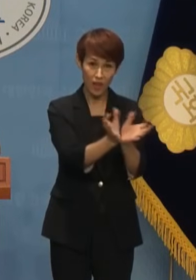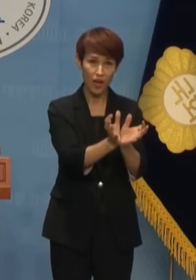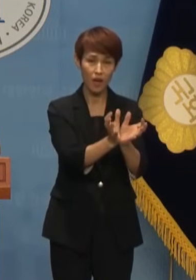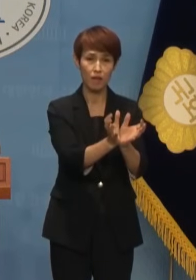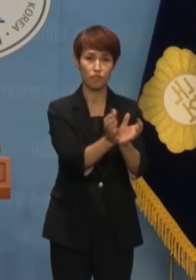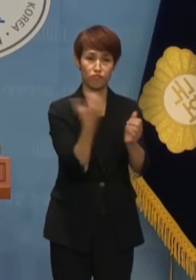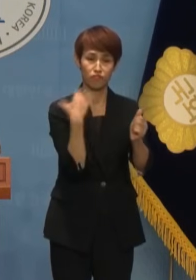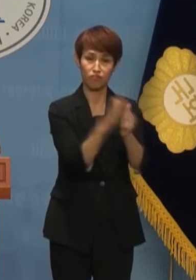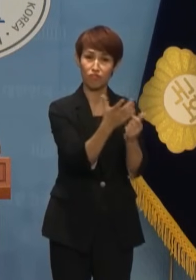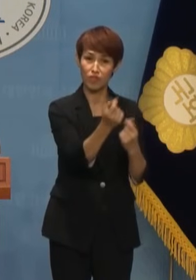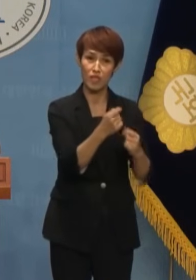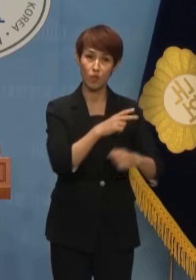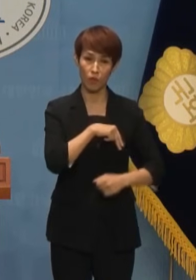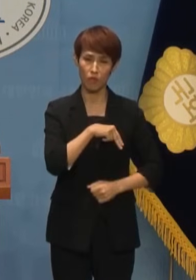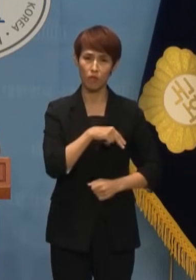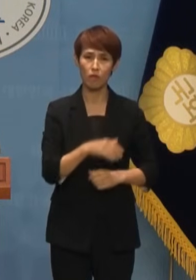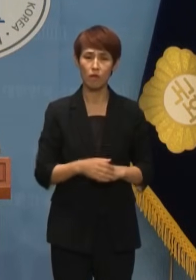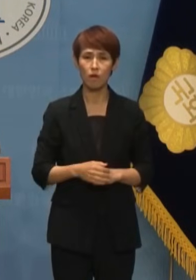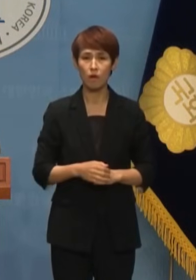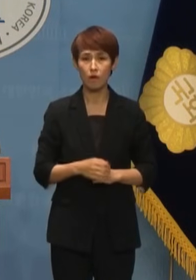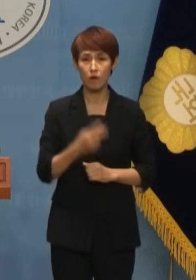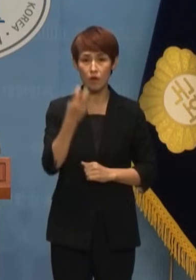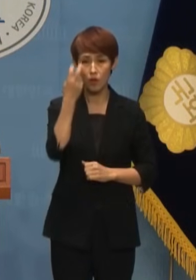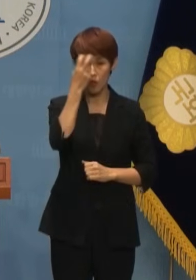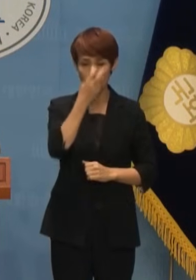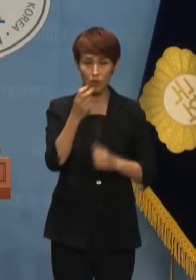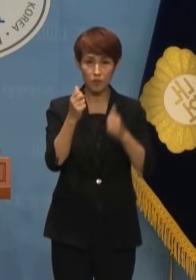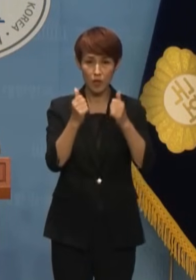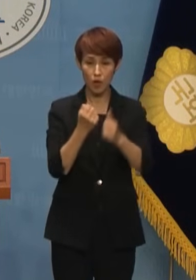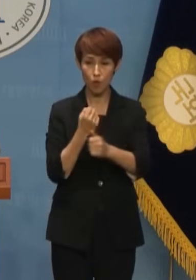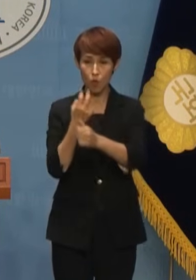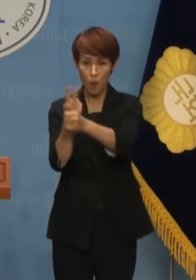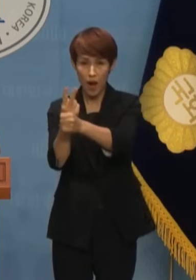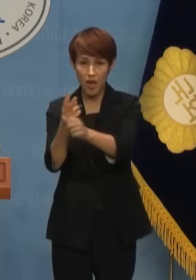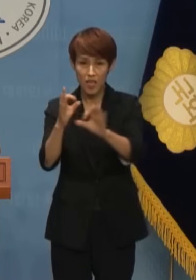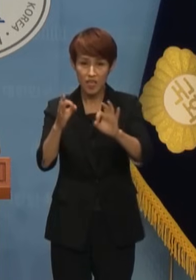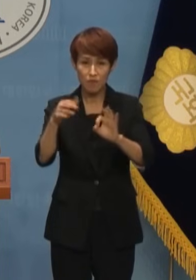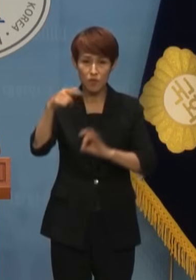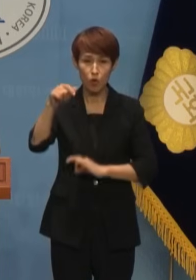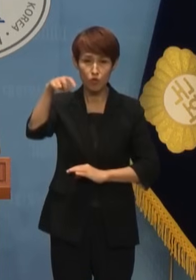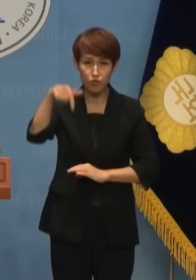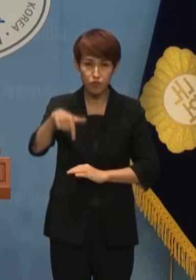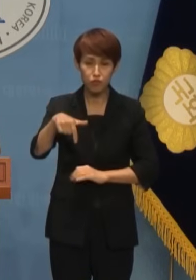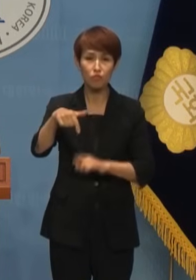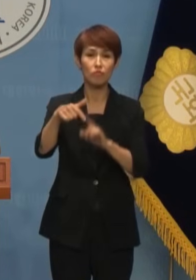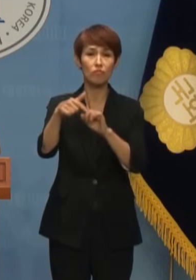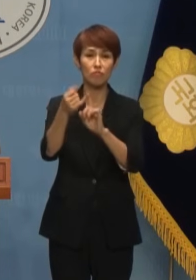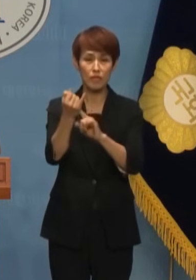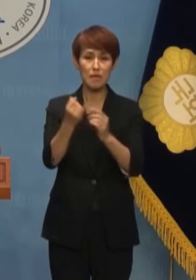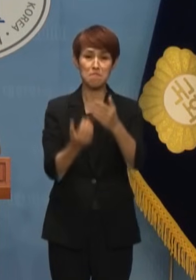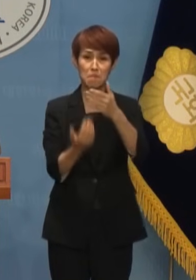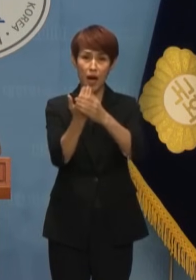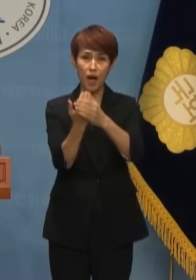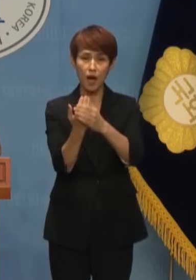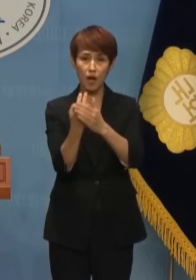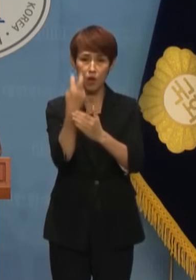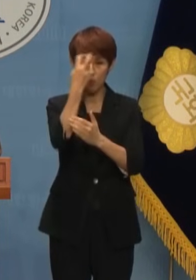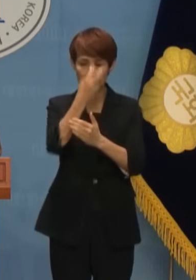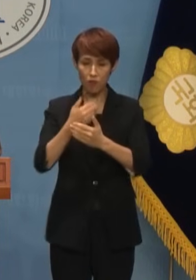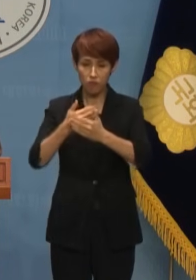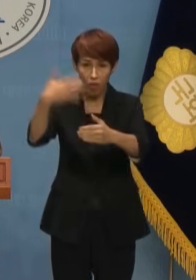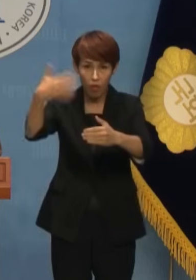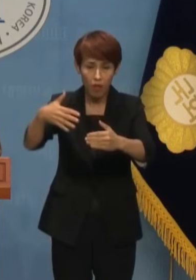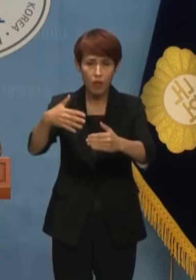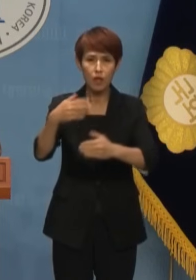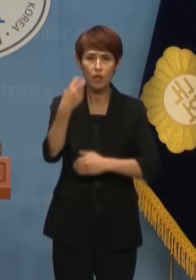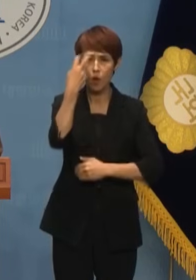중진인데 이미 검찰에 고발돼 있는 김정숙 여사 사건을 제대로 수사하지 않은 검찰을 꾸짖어야 하는 거 아닙니까?